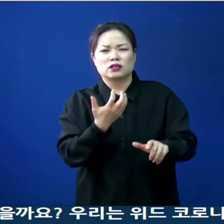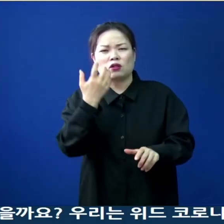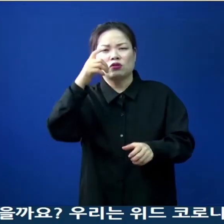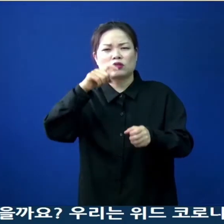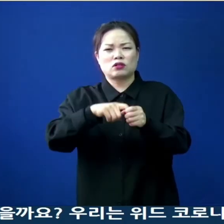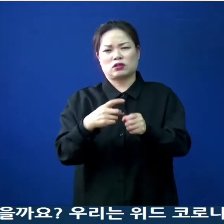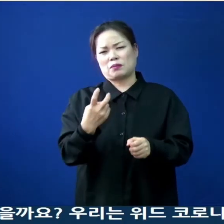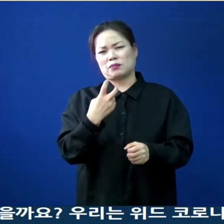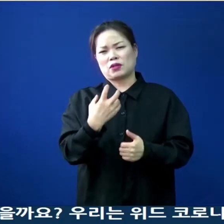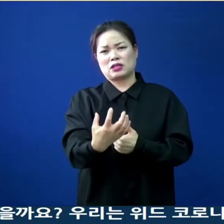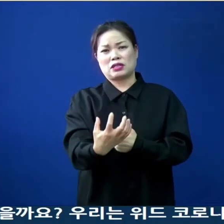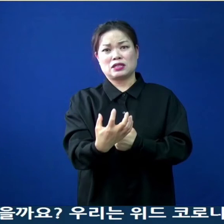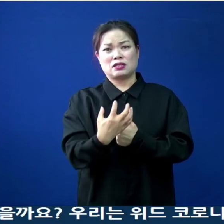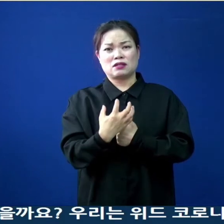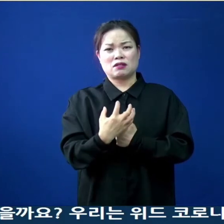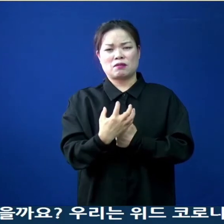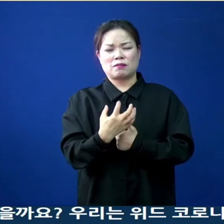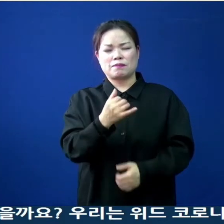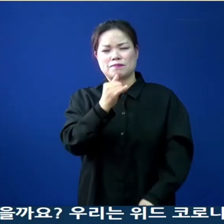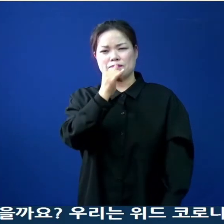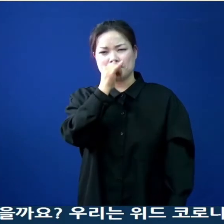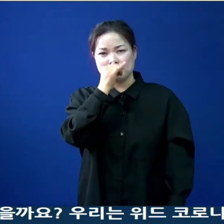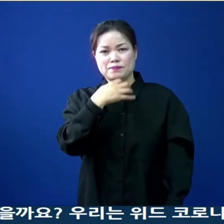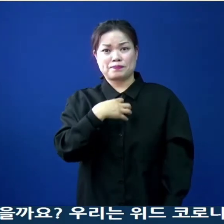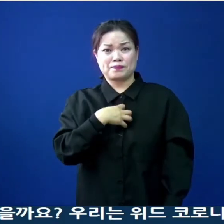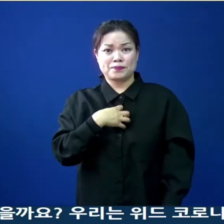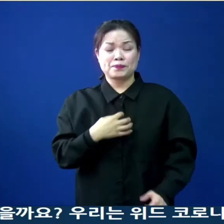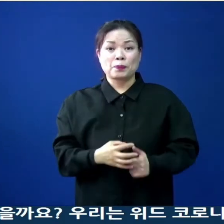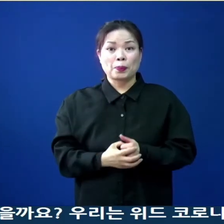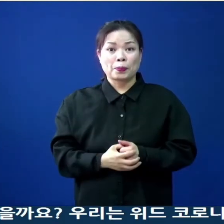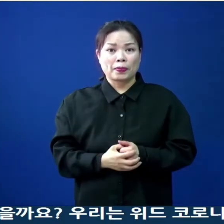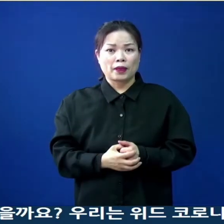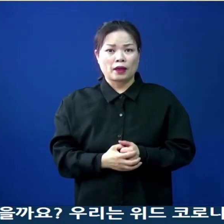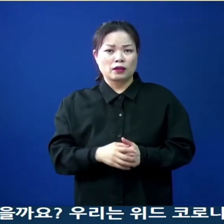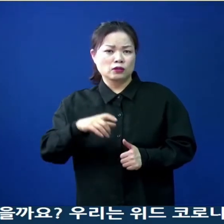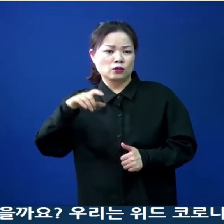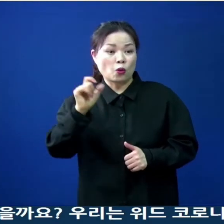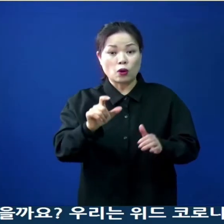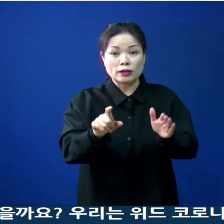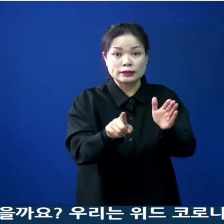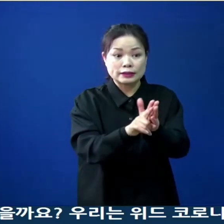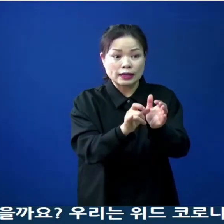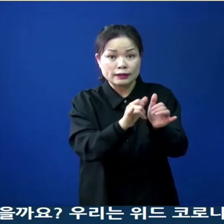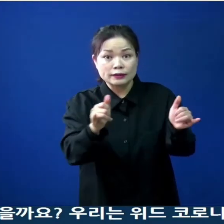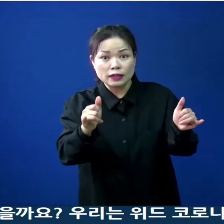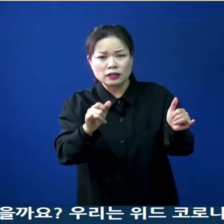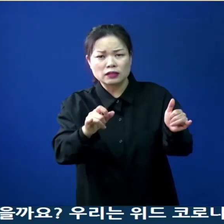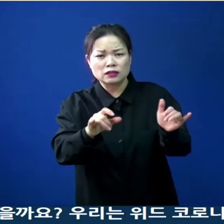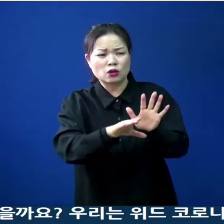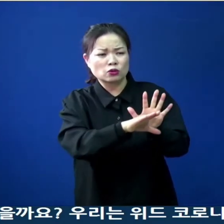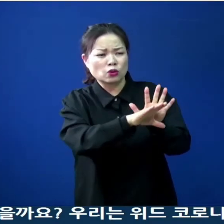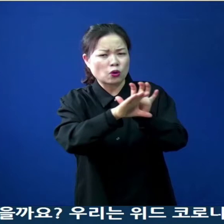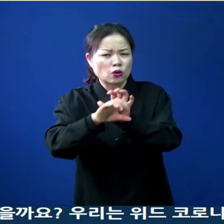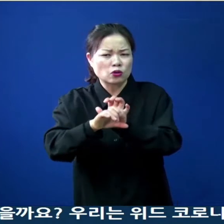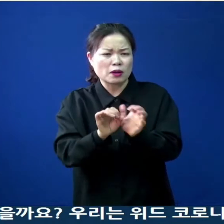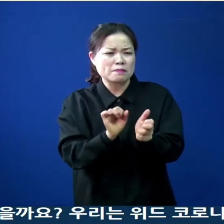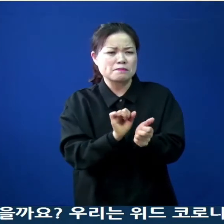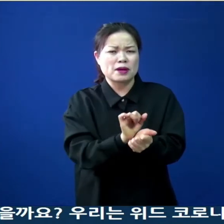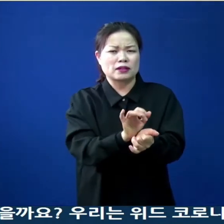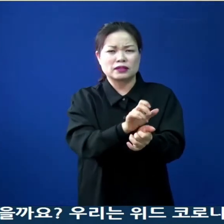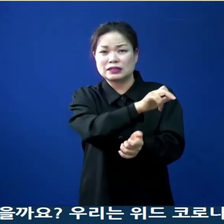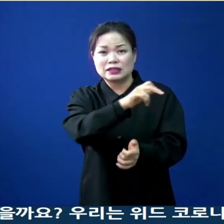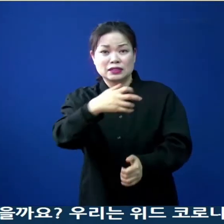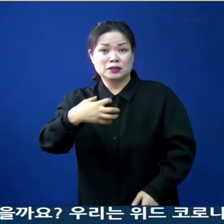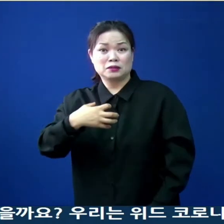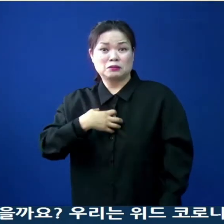사실 위협하고 있습니다. 견고한 신앙을 가진 분들에게는 사실 이 코로나 바이러스는 큰 위협이